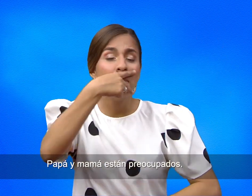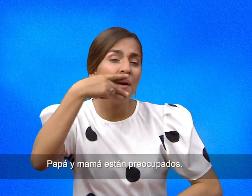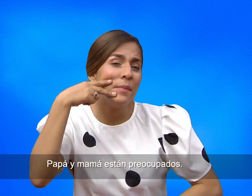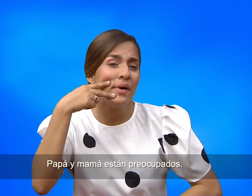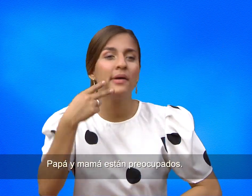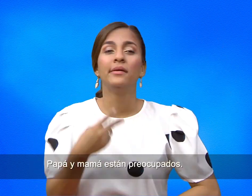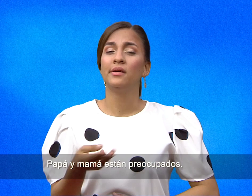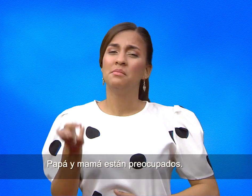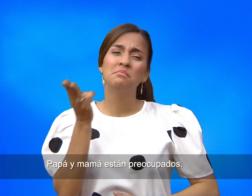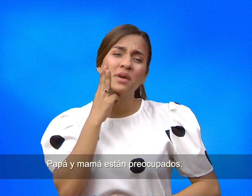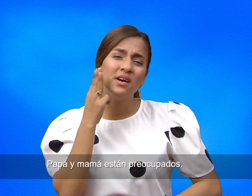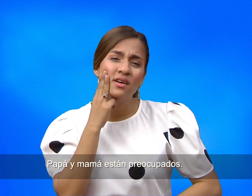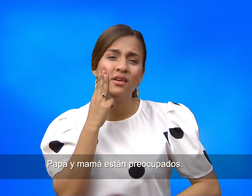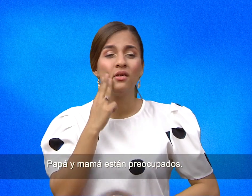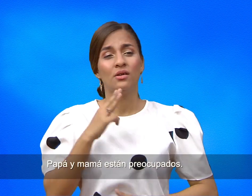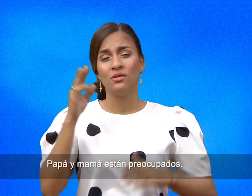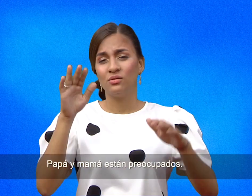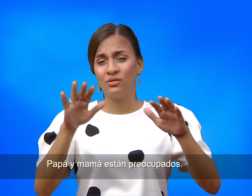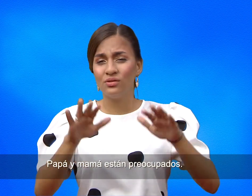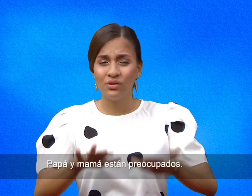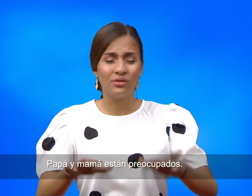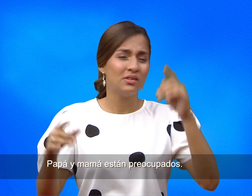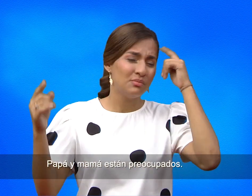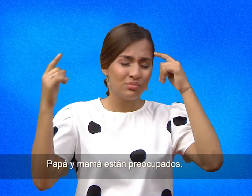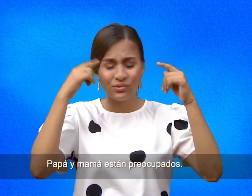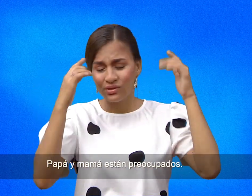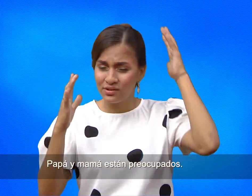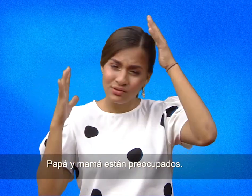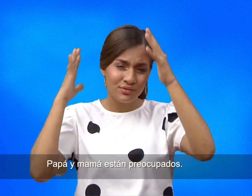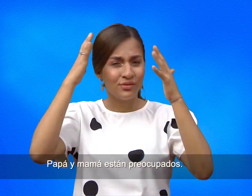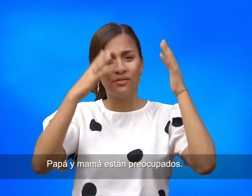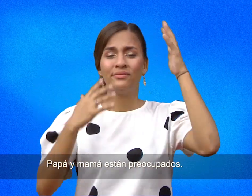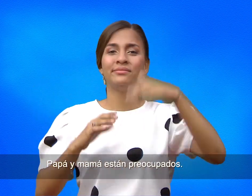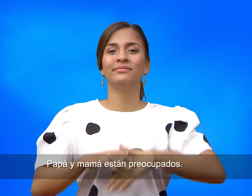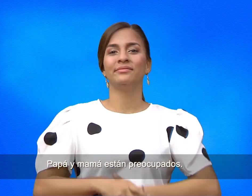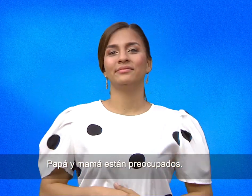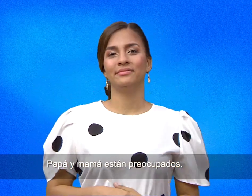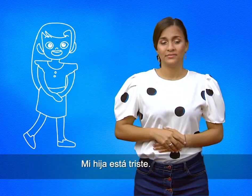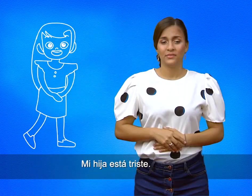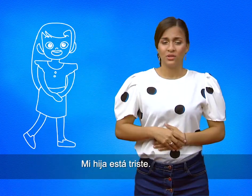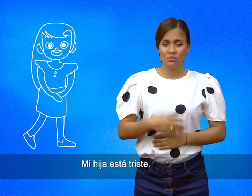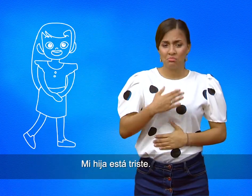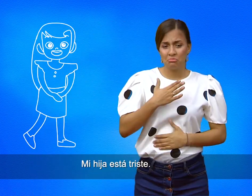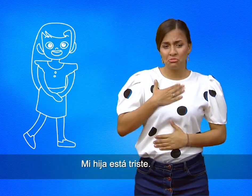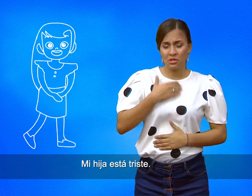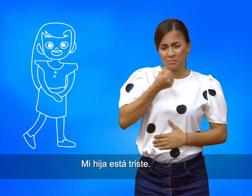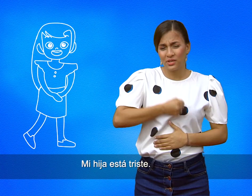Papá y mamá están preocupados. Mi